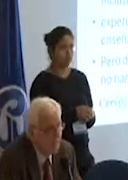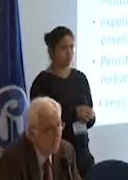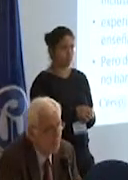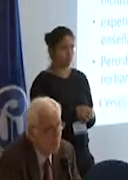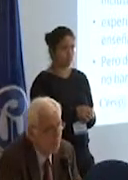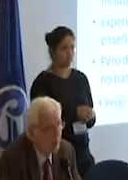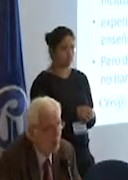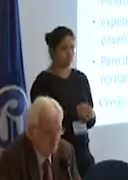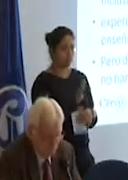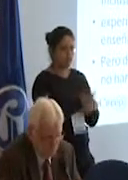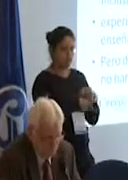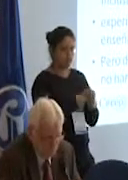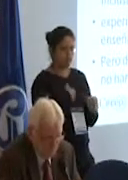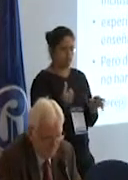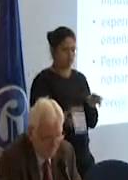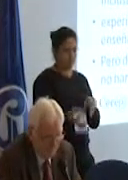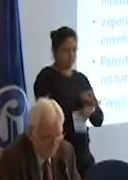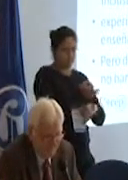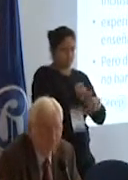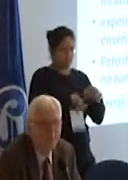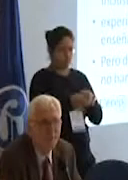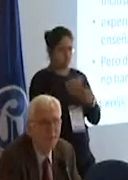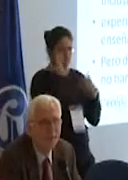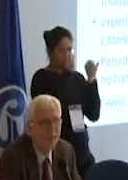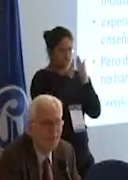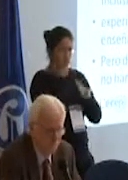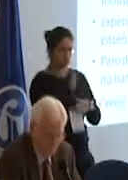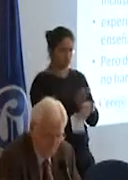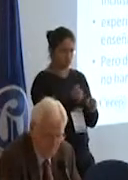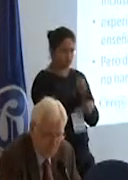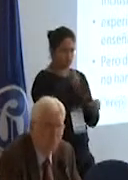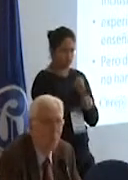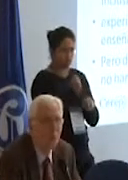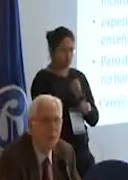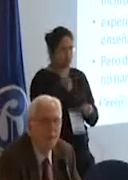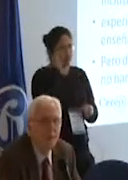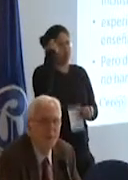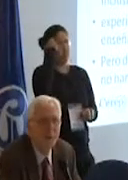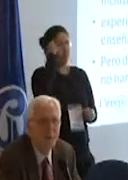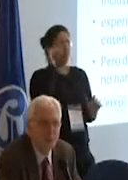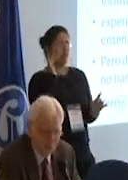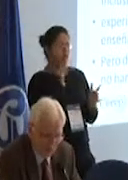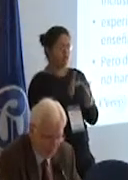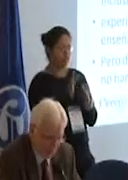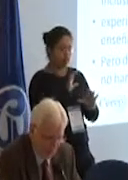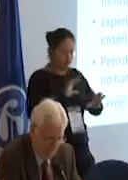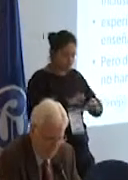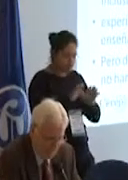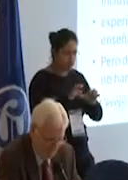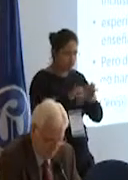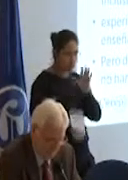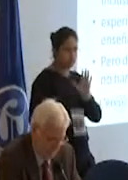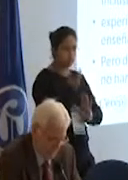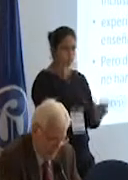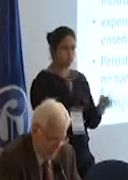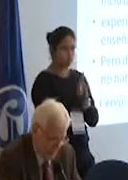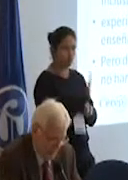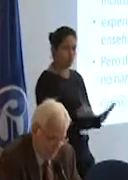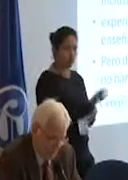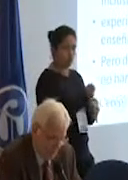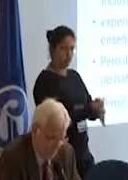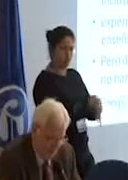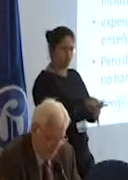si reformulo el término de análisis del trabajo, diría que ¿cuál es la actividad productiva de estos docentes?